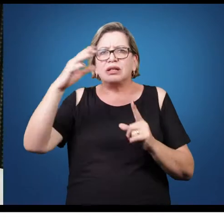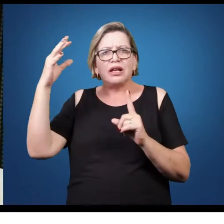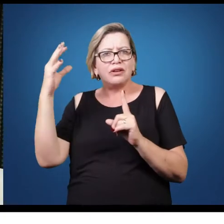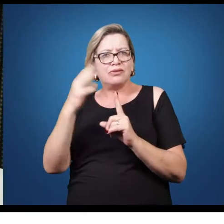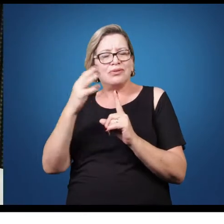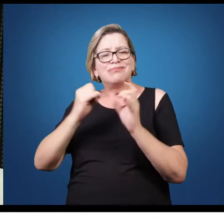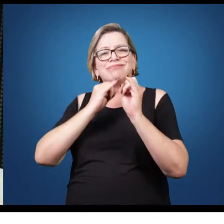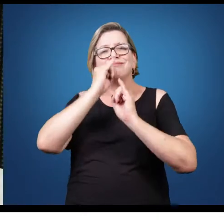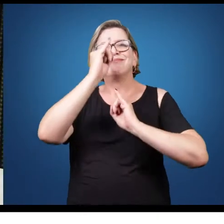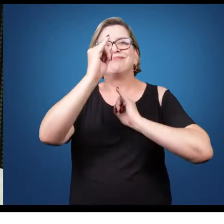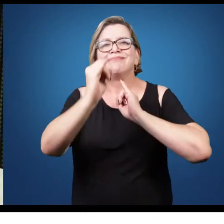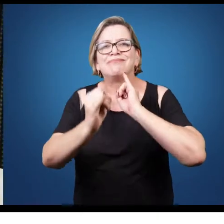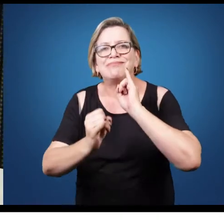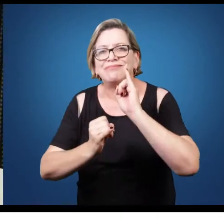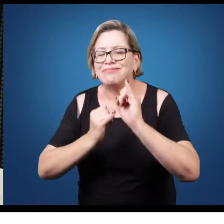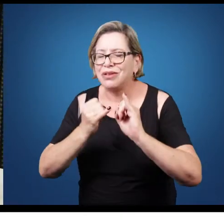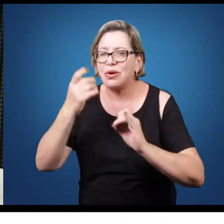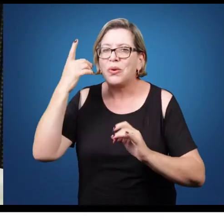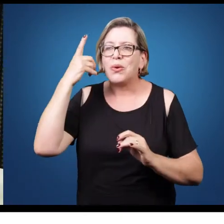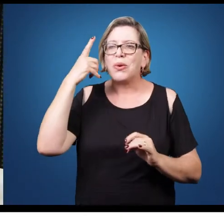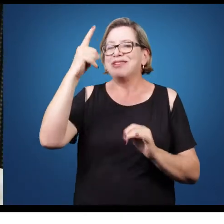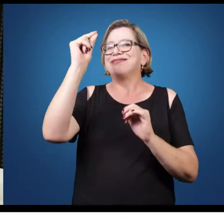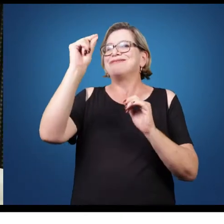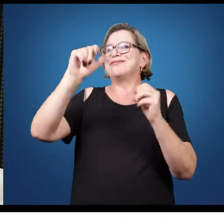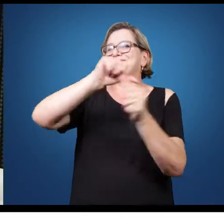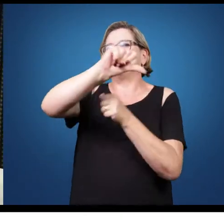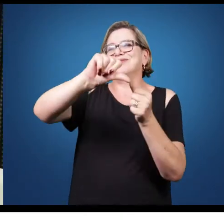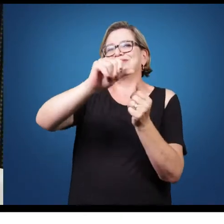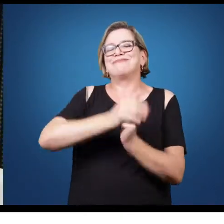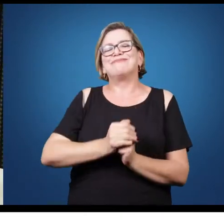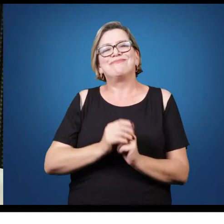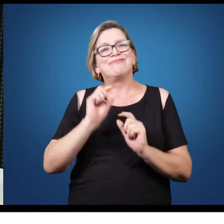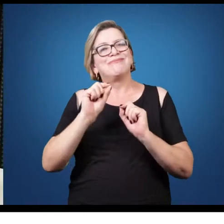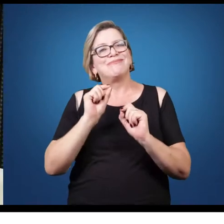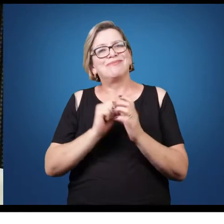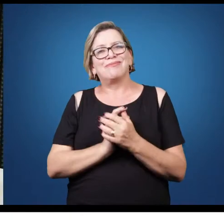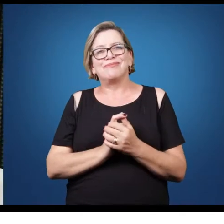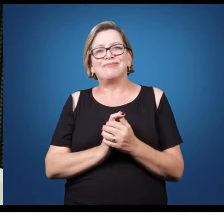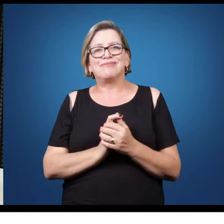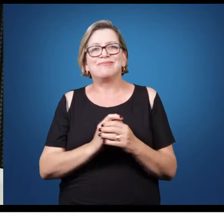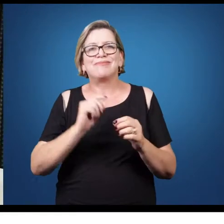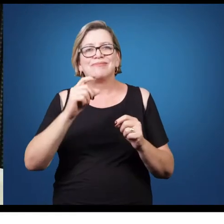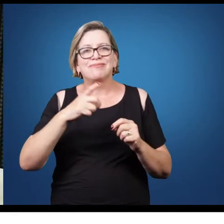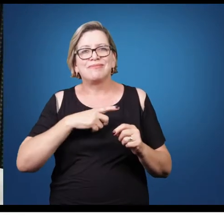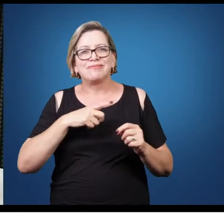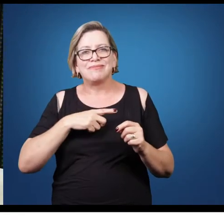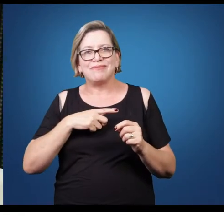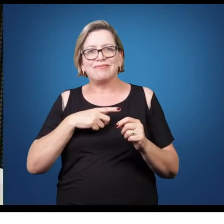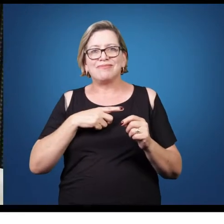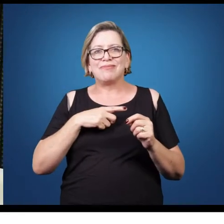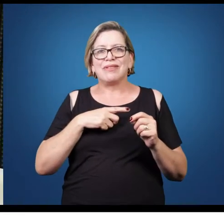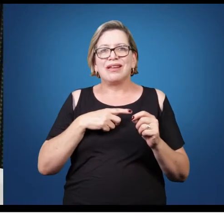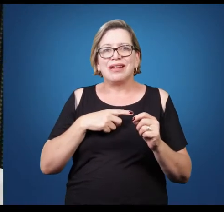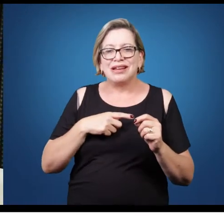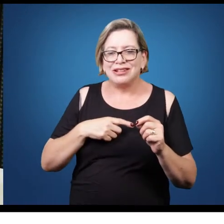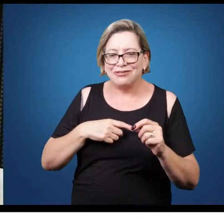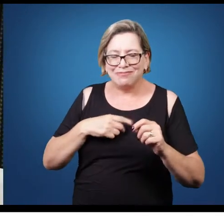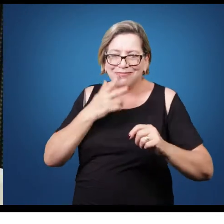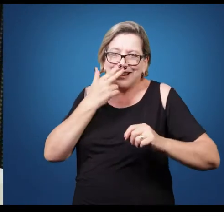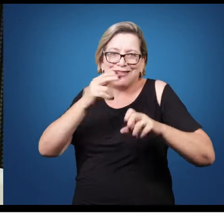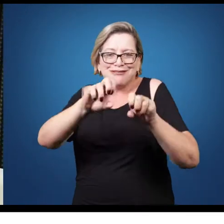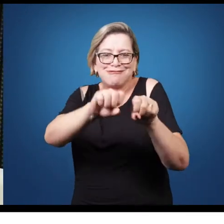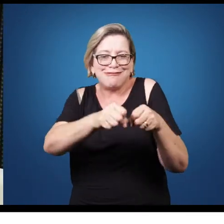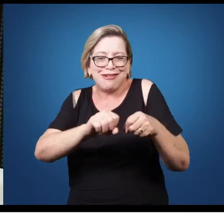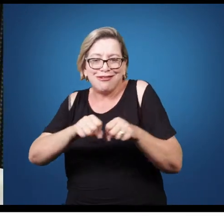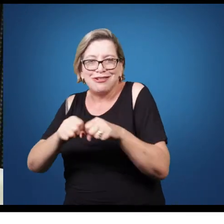da internet novamente muda esse jogo completamente pega a indústria fonográfica em razão de que ele